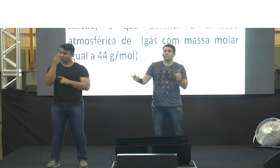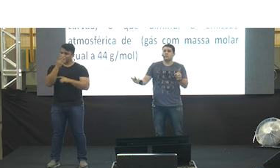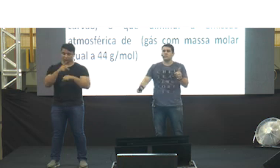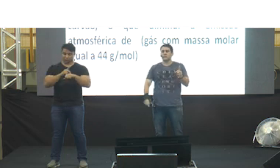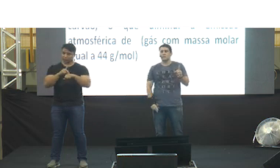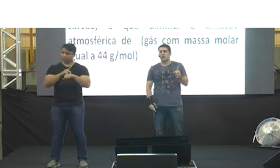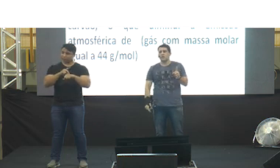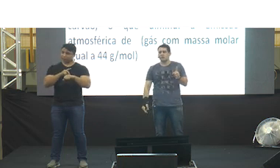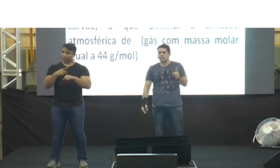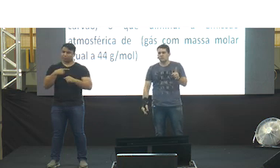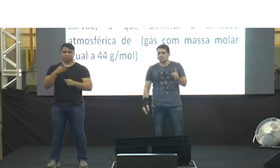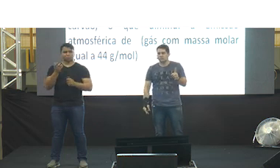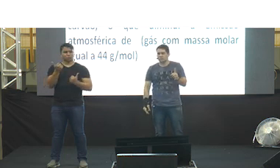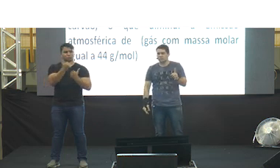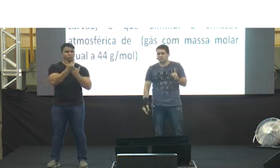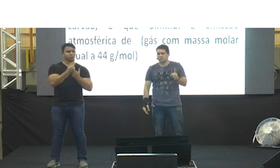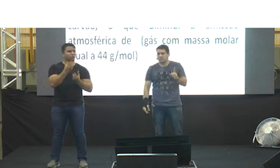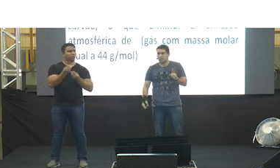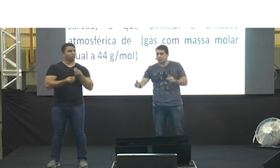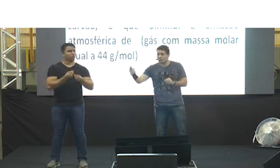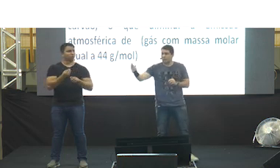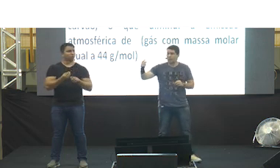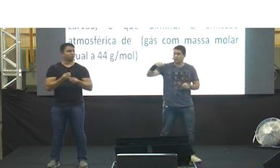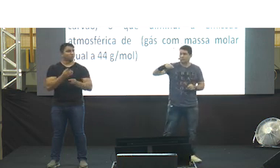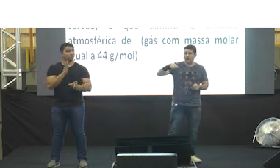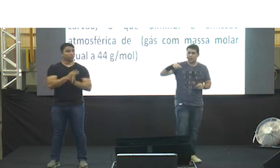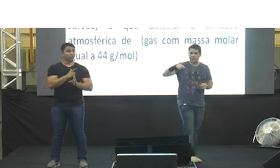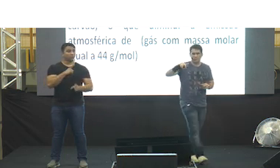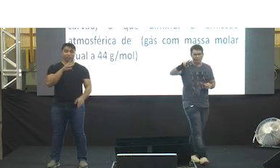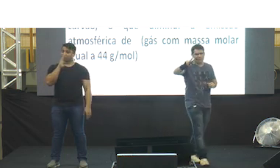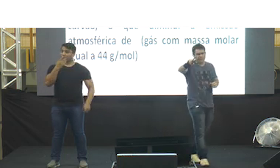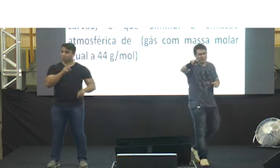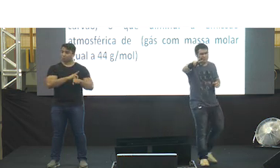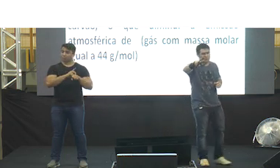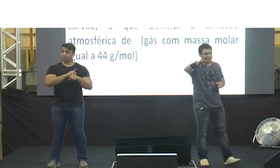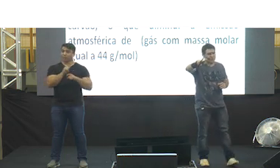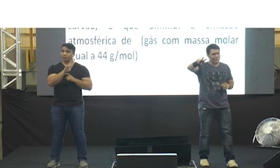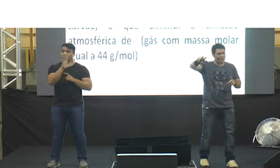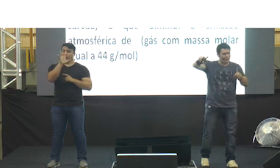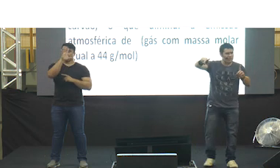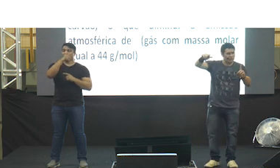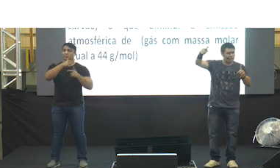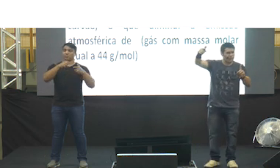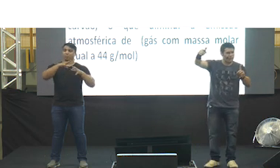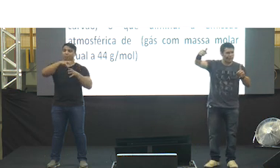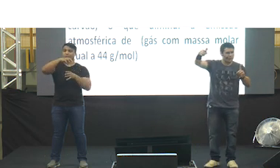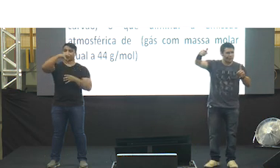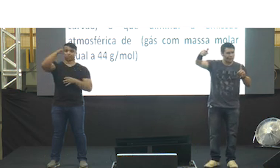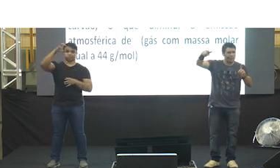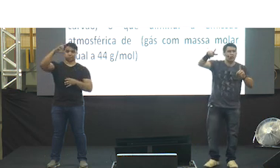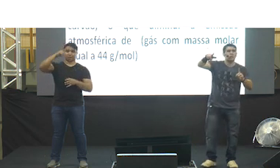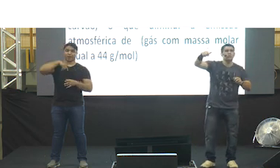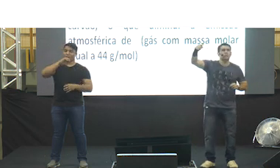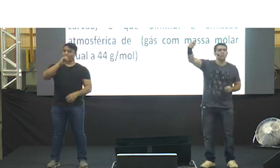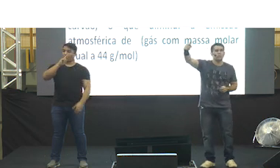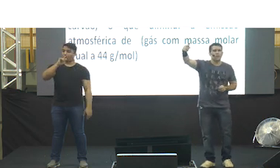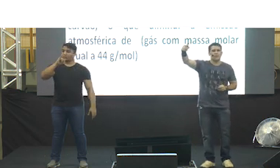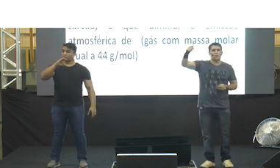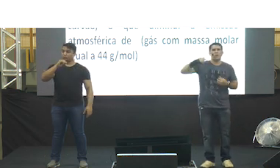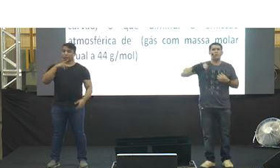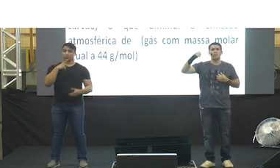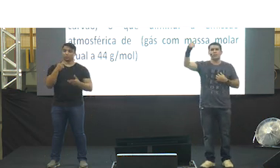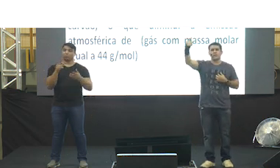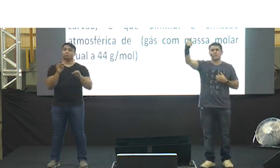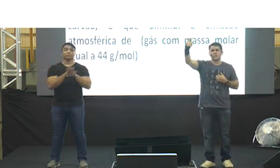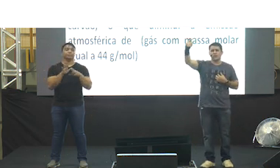por que eu vou substituir o carvão? Porque o carvão, quando queima, falei para vocês há pouquíssimo tempo, carvão é orgânico. Combustão